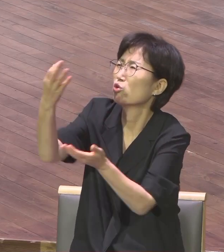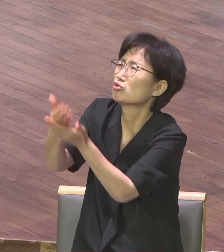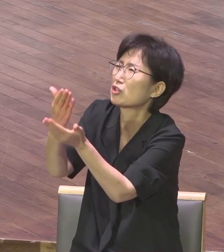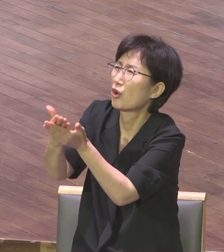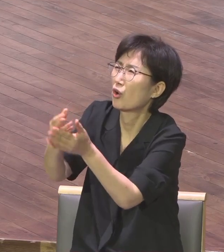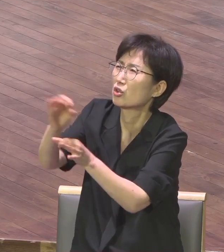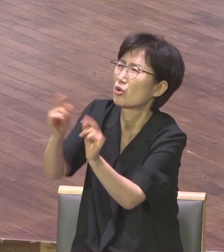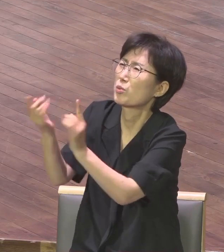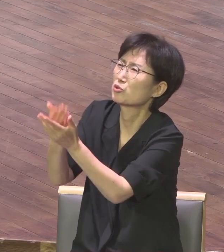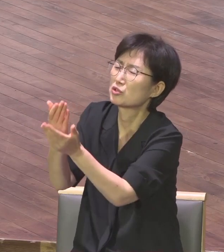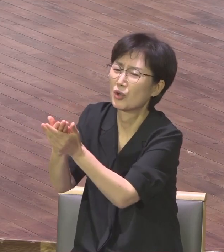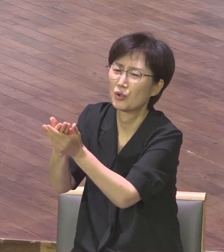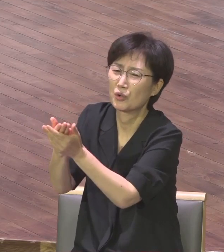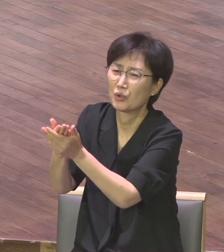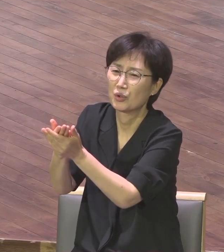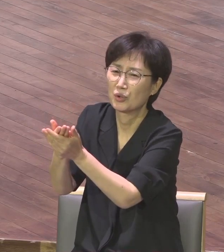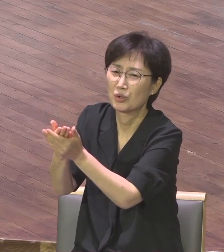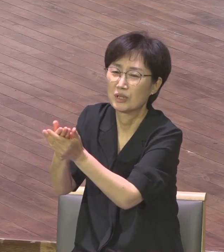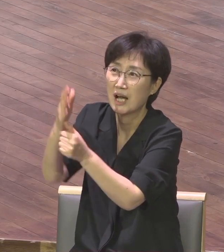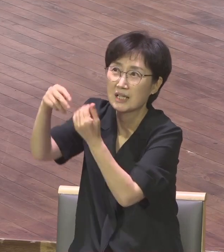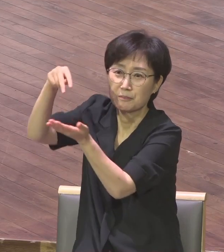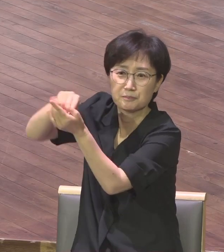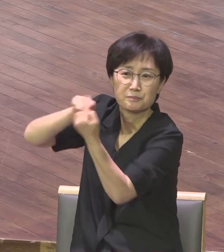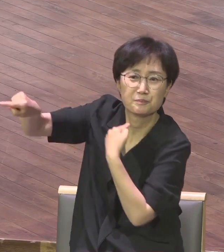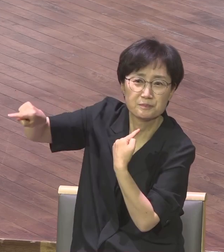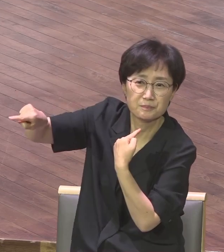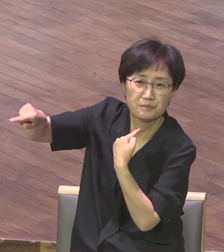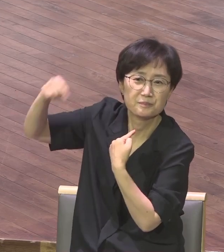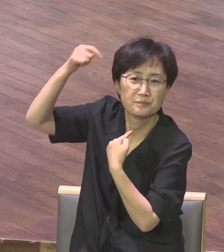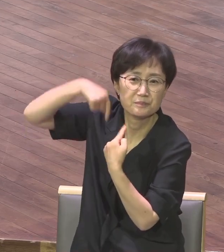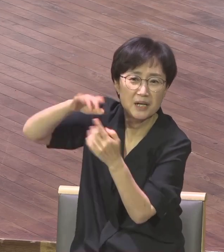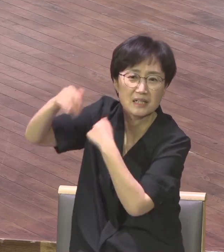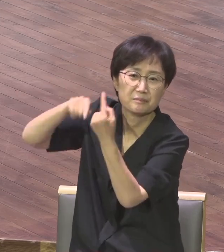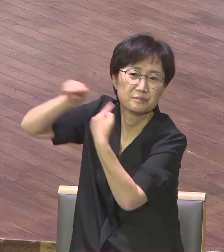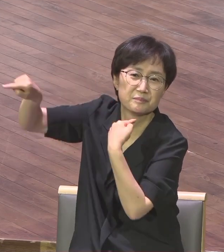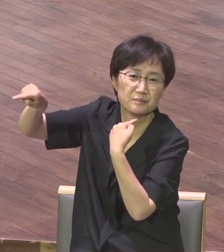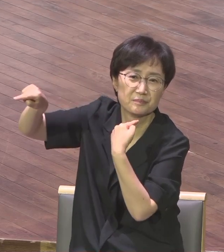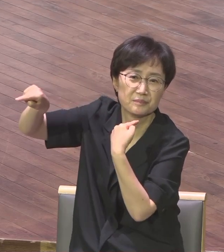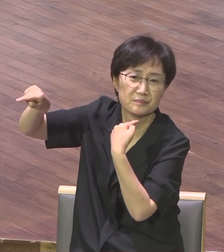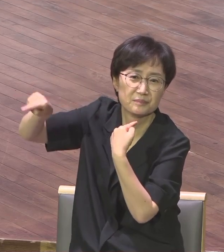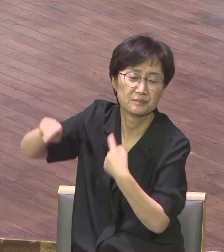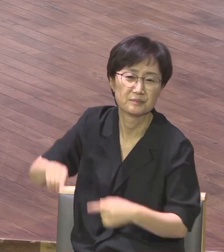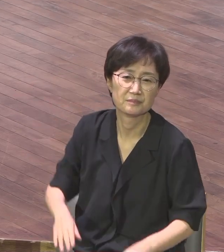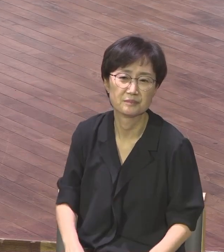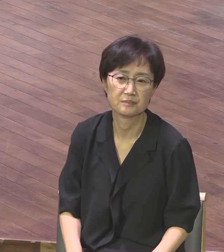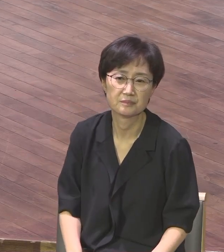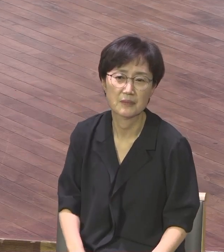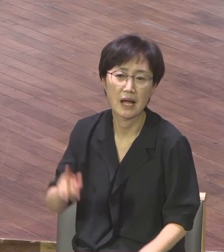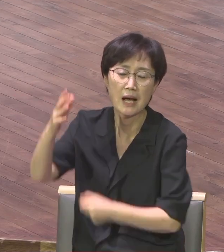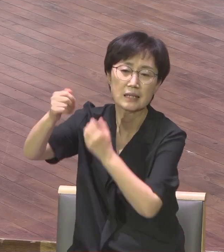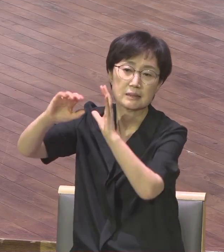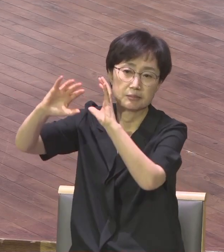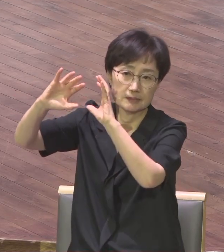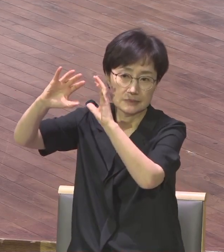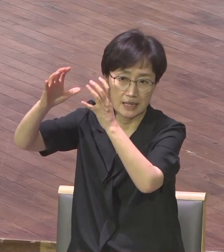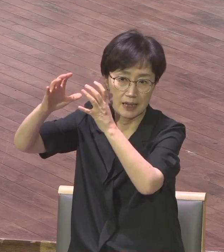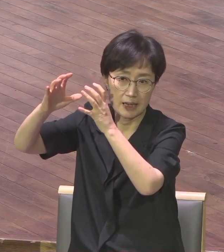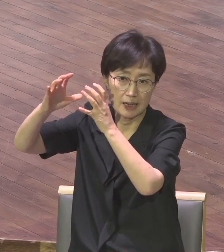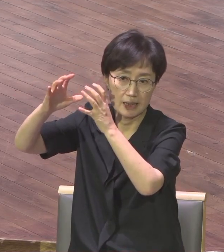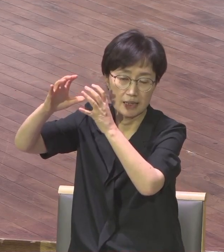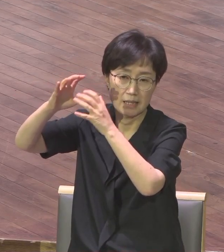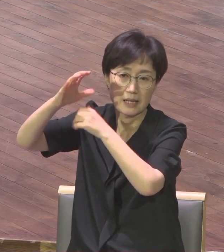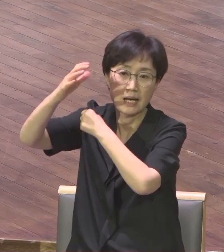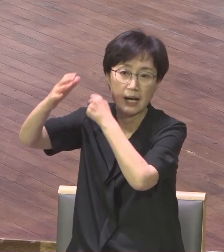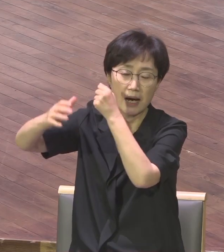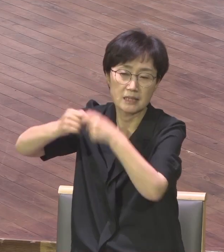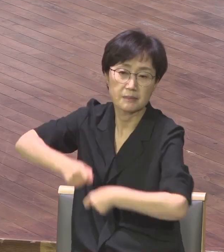그 나라와 그 일을 너는 먼저 구해봐라. 그 나라와 그 일가 뭐예요? 생명구원이지요,